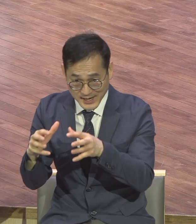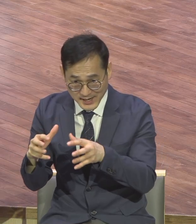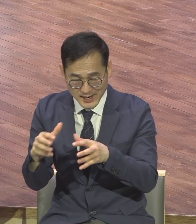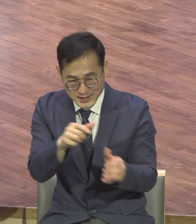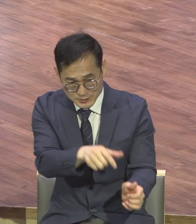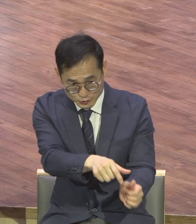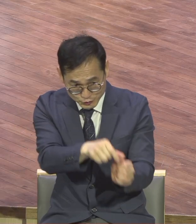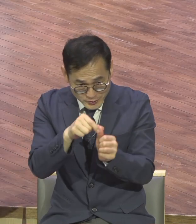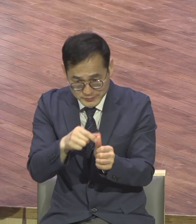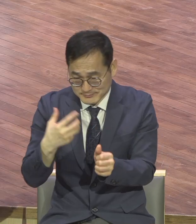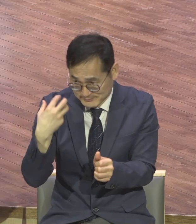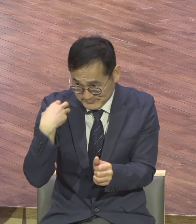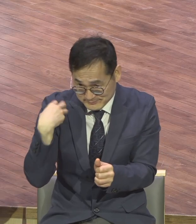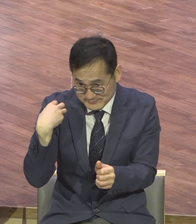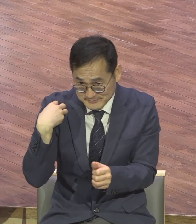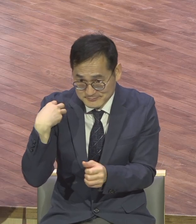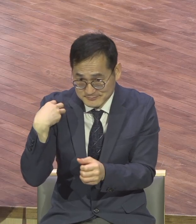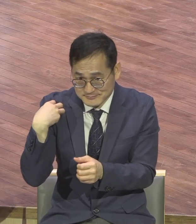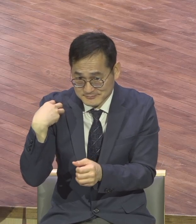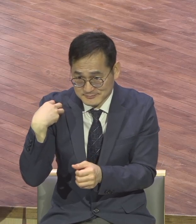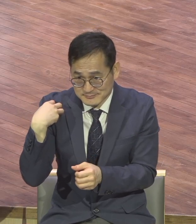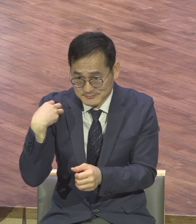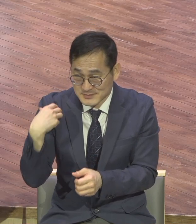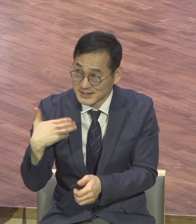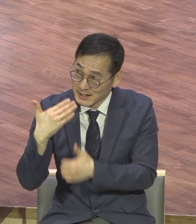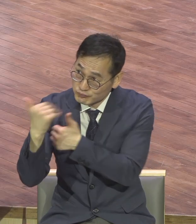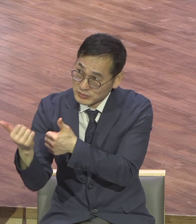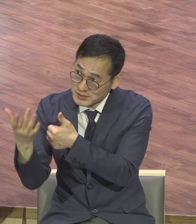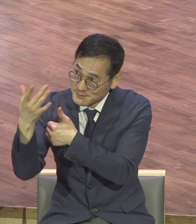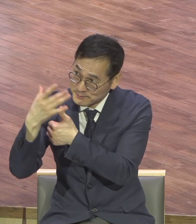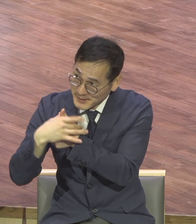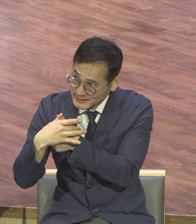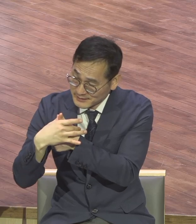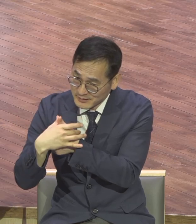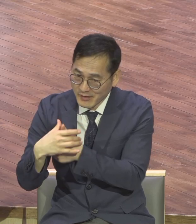살리는 남은 자로서 부름받은 것은 놀라운 특권이다.